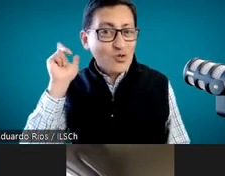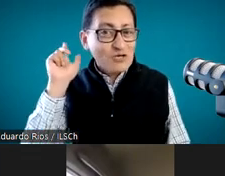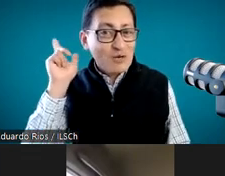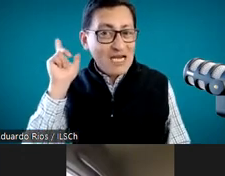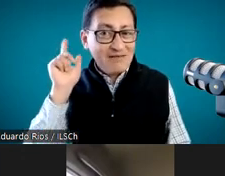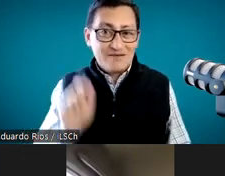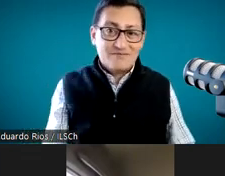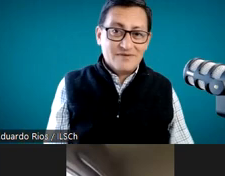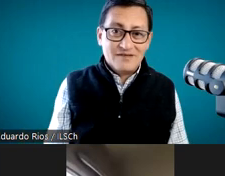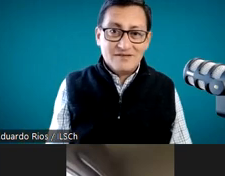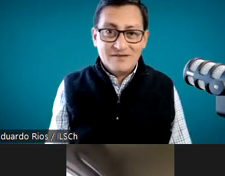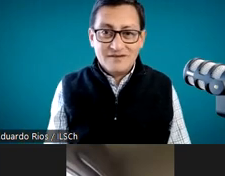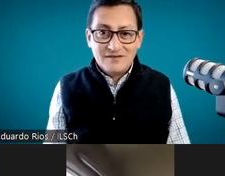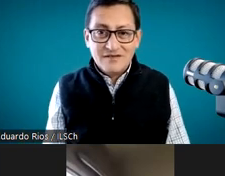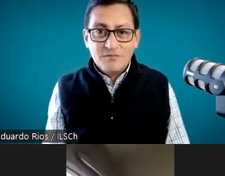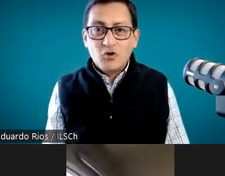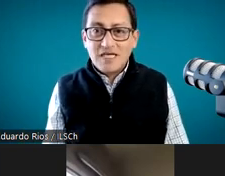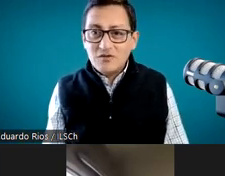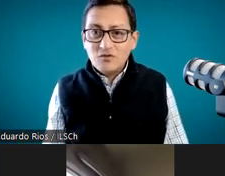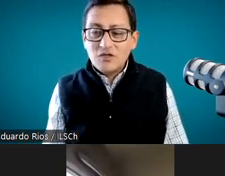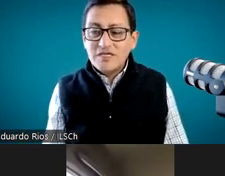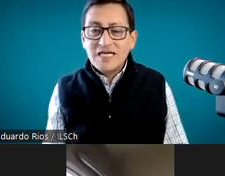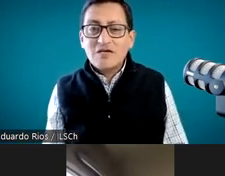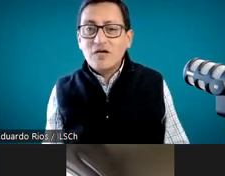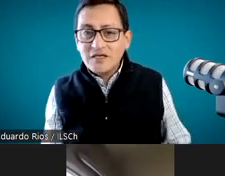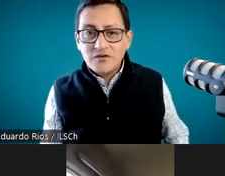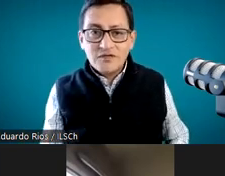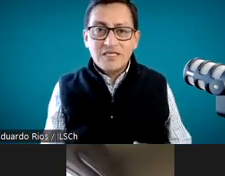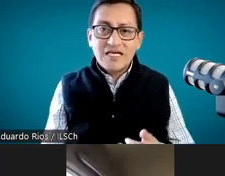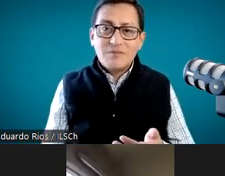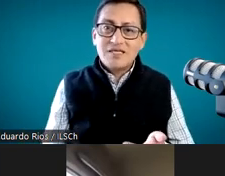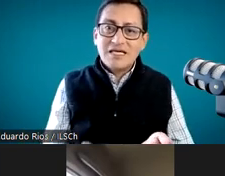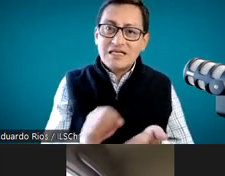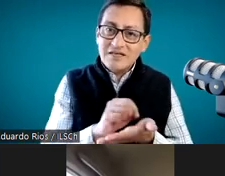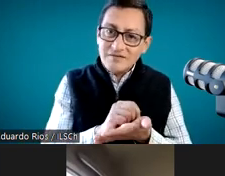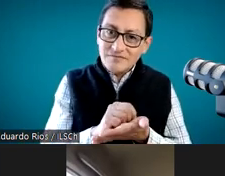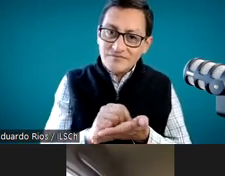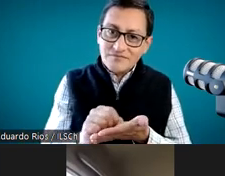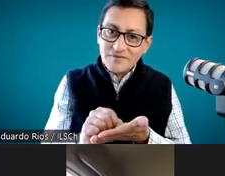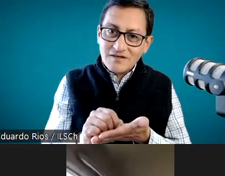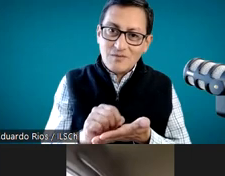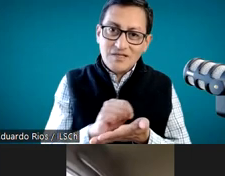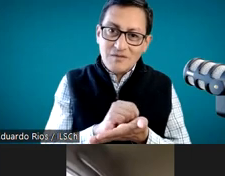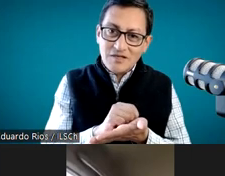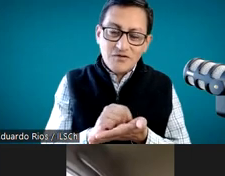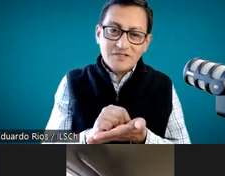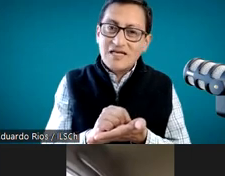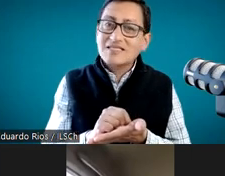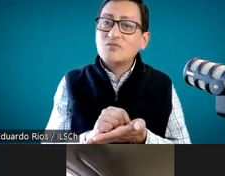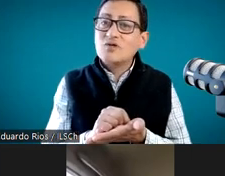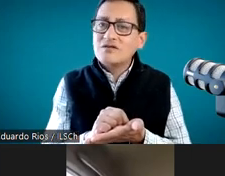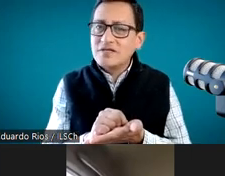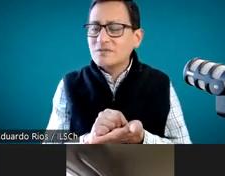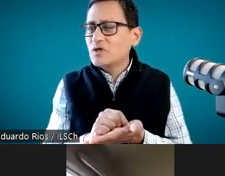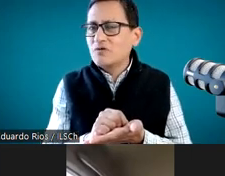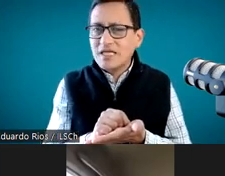¿Cómo se escucha una palabra? Por lo tanto, cuando llegan al colegio y quieren aprender a escribir, aprender español, se les